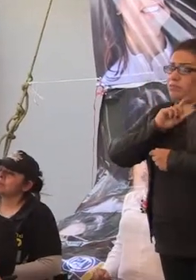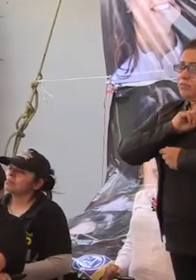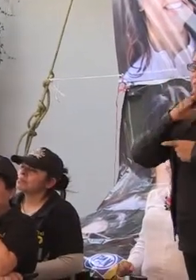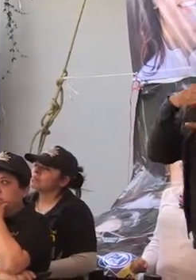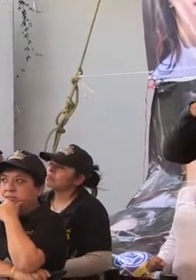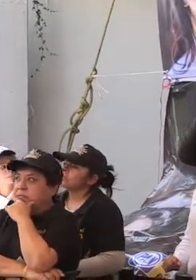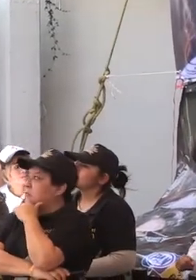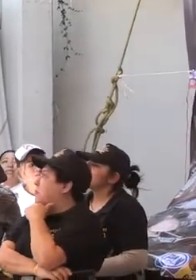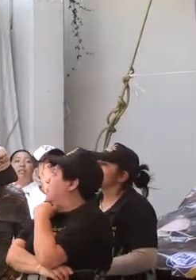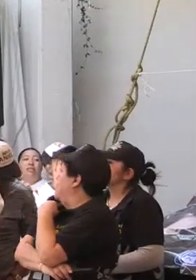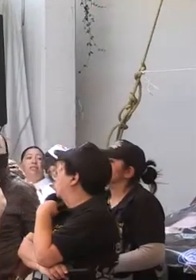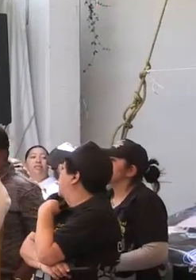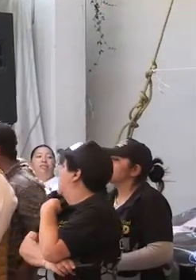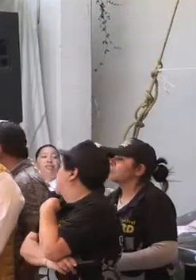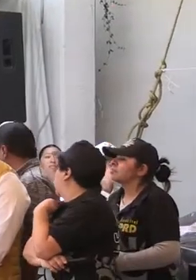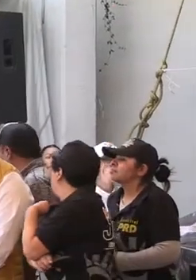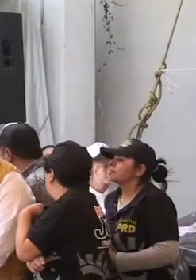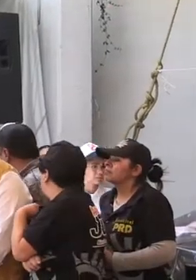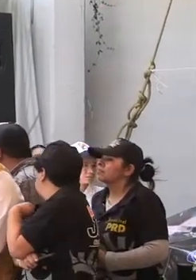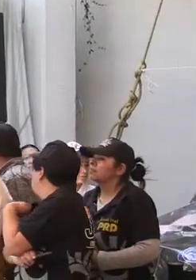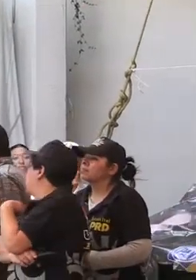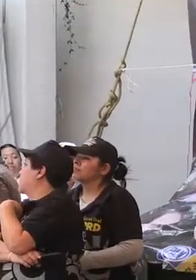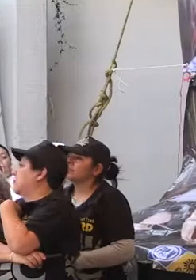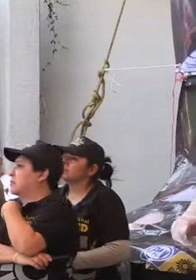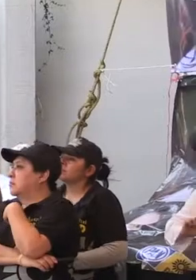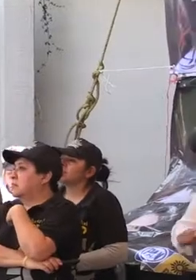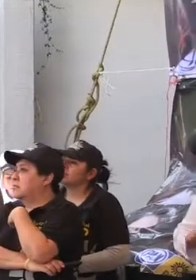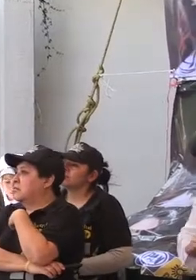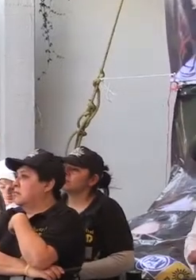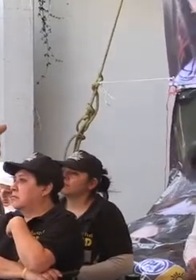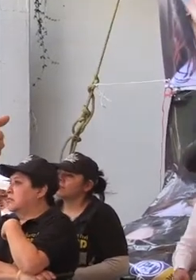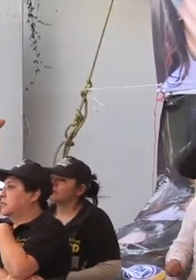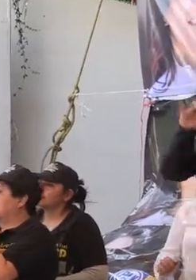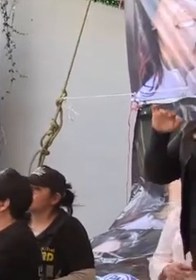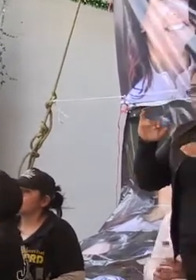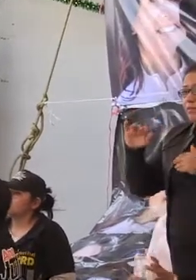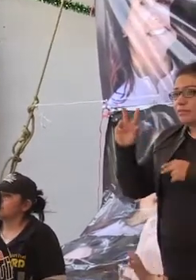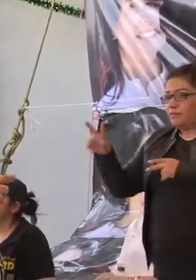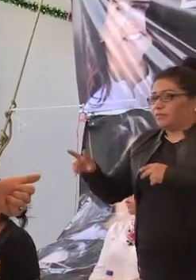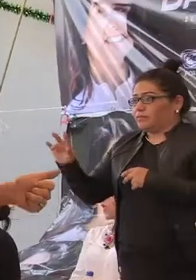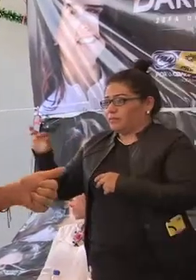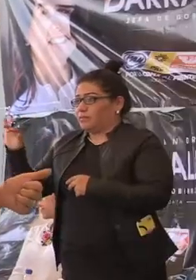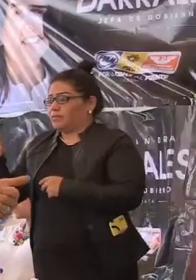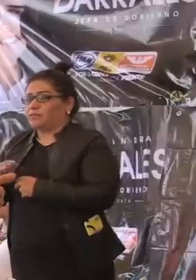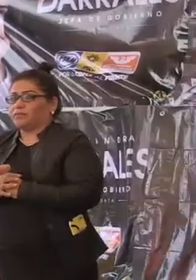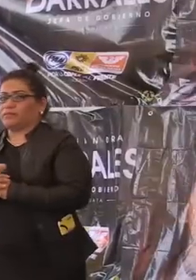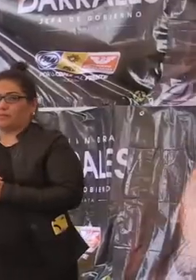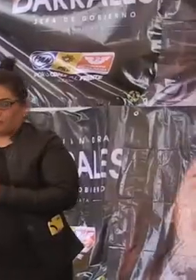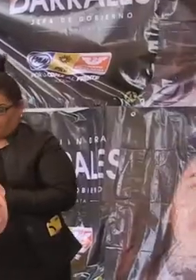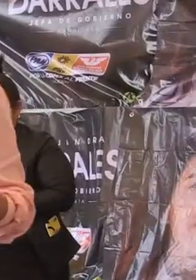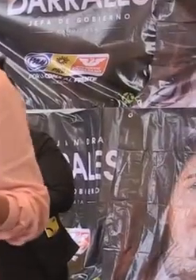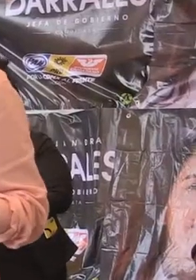se dedican a trabajar para llevar el sustento al hogar. ¿No es cierto? Sí. ¿Verdad que sí? Aquí